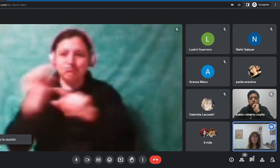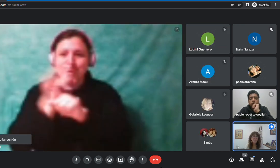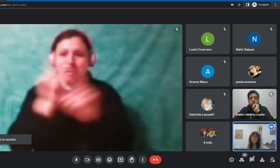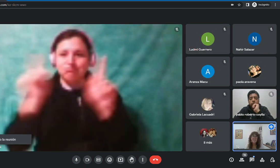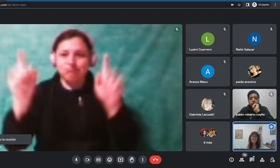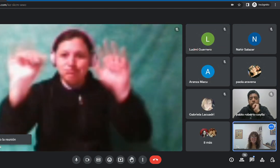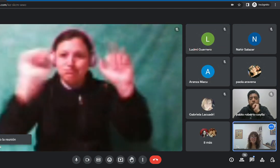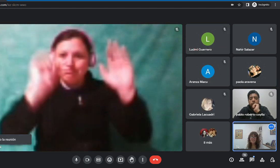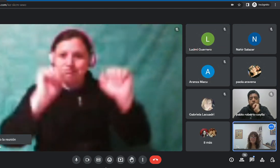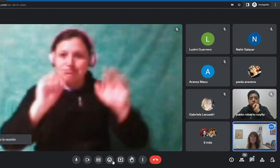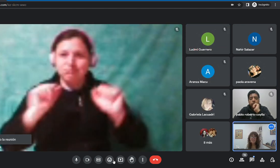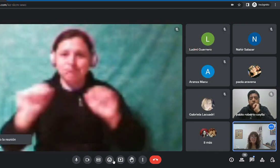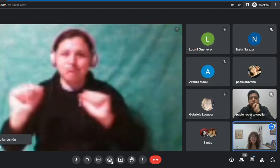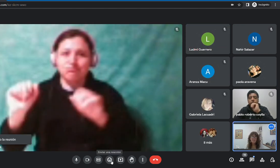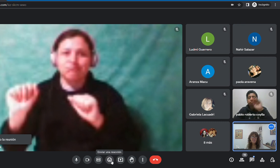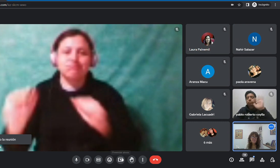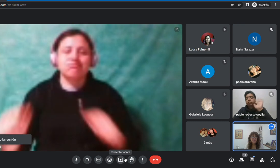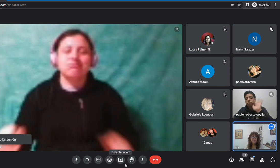vemos.